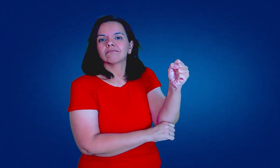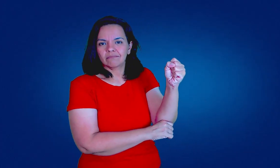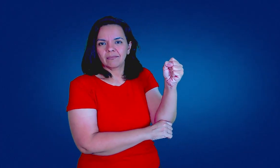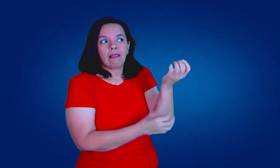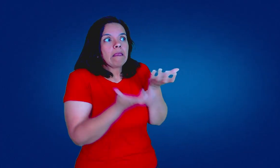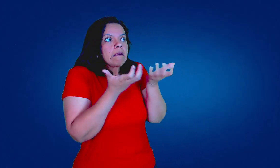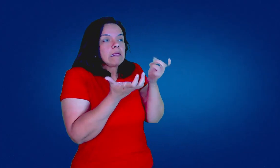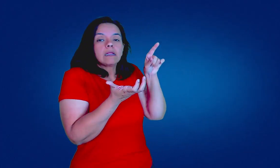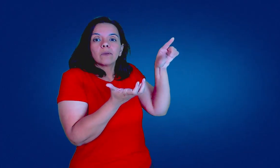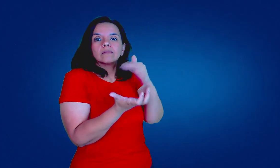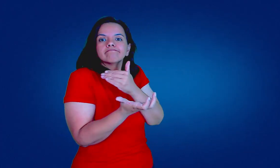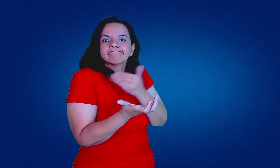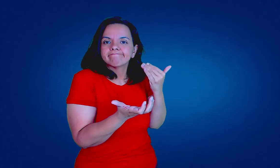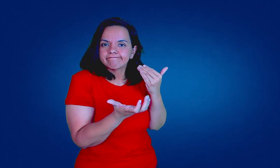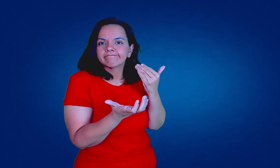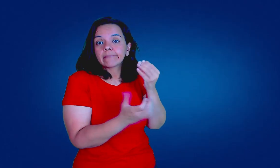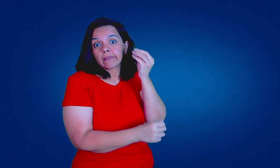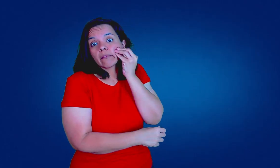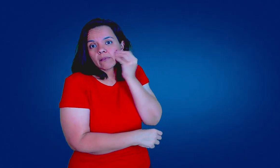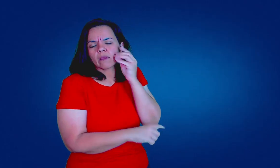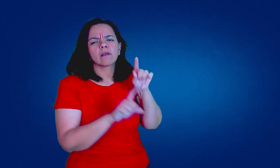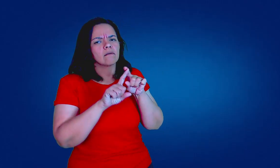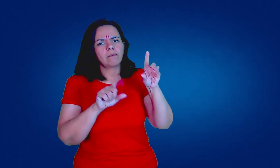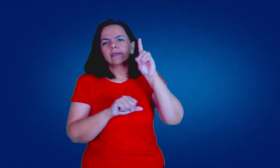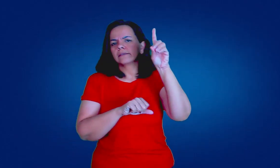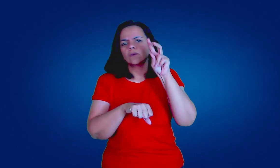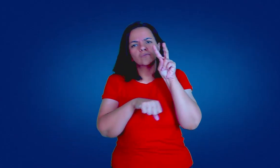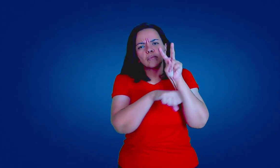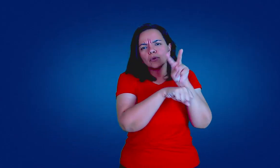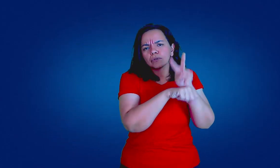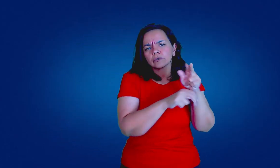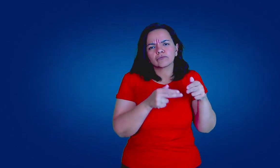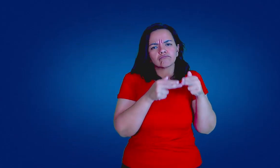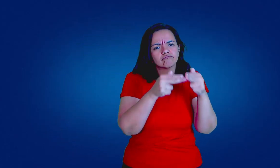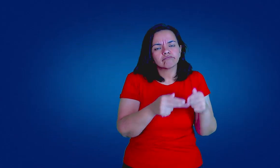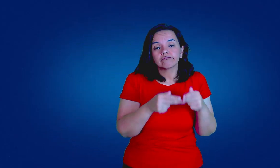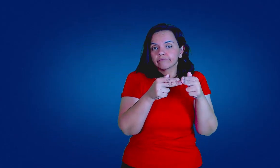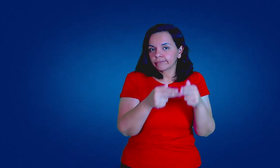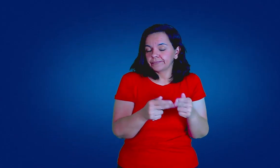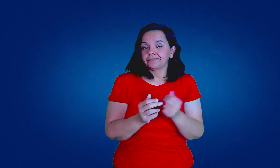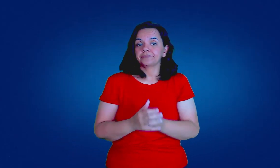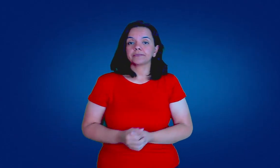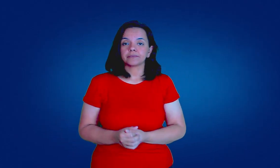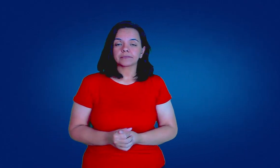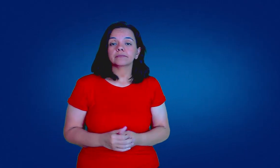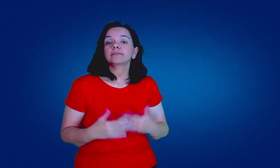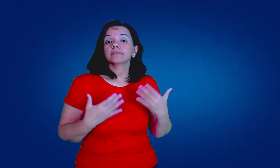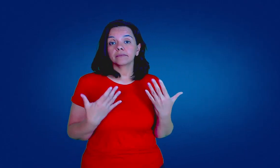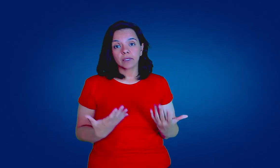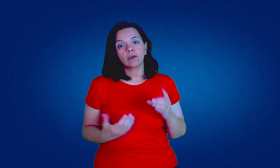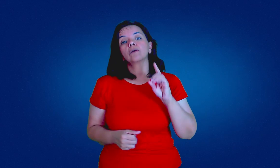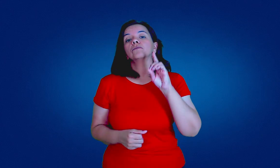suas palavras, inclusive tentaram até matá-lo. Mas Deus protegeu Noé.